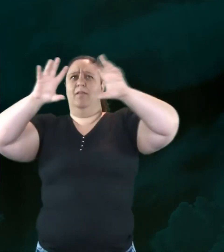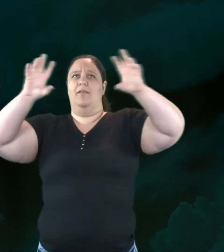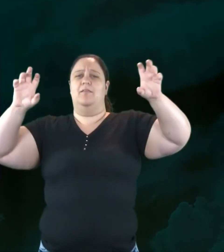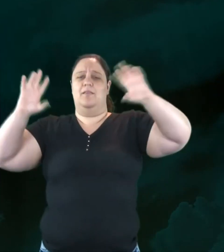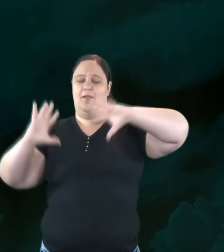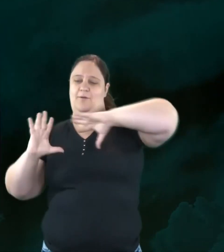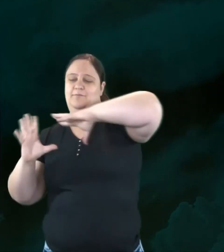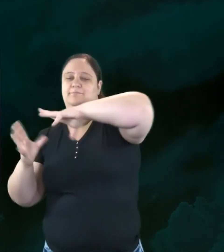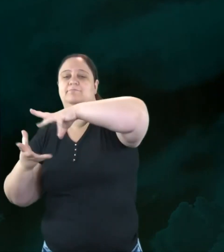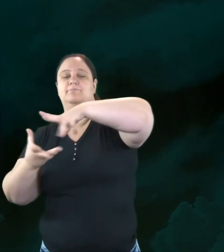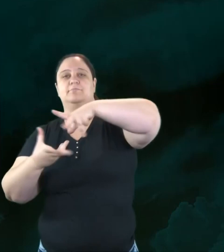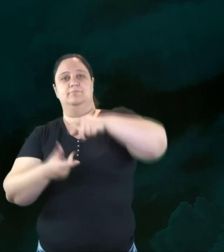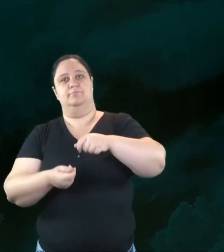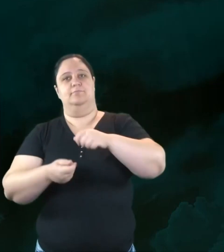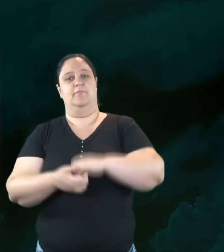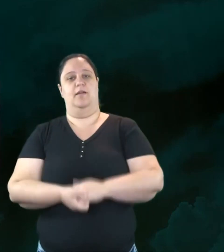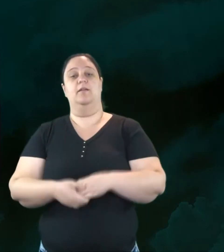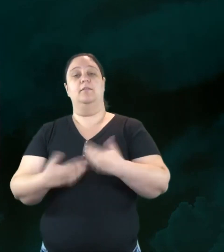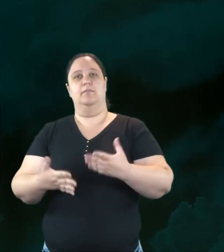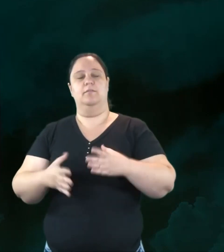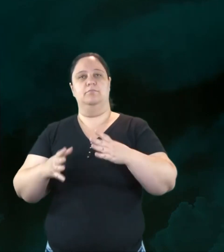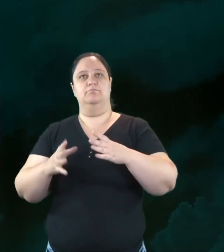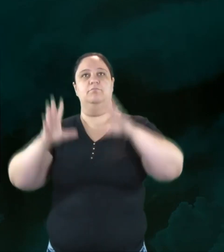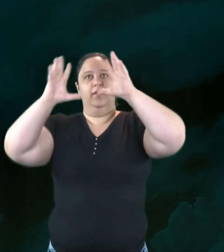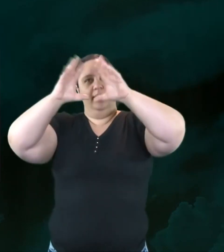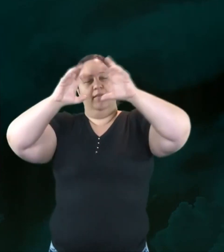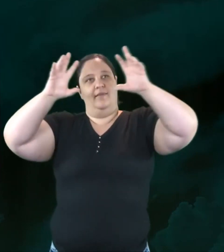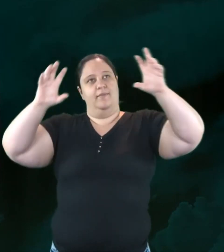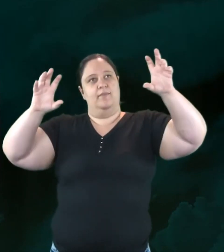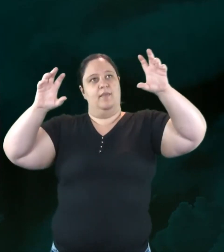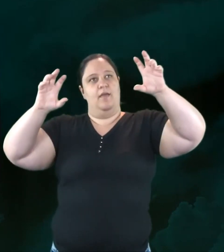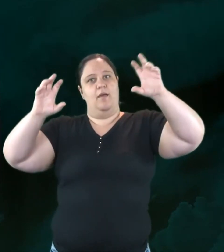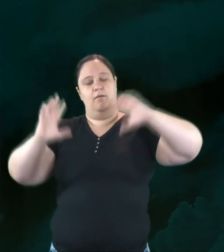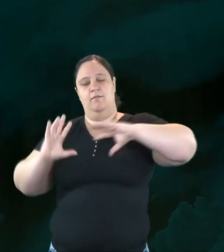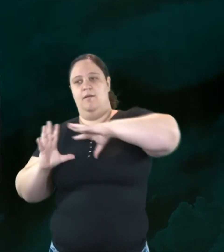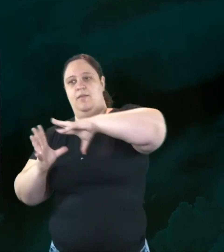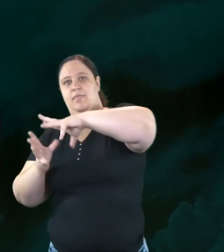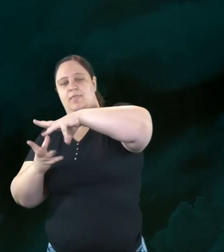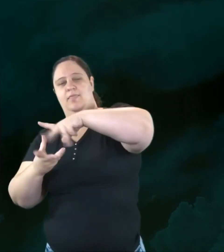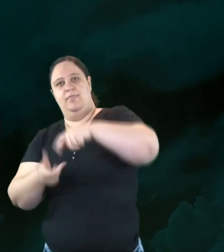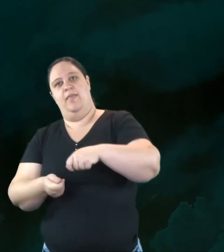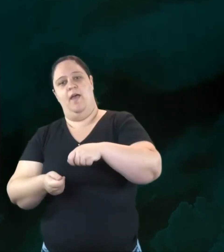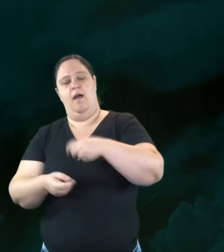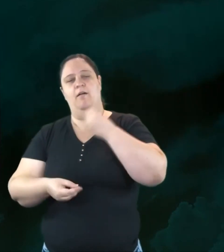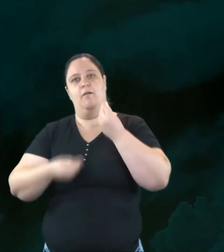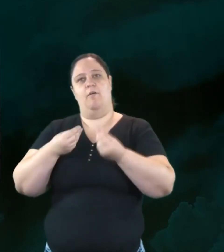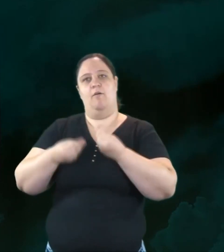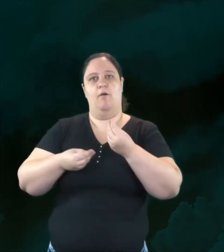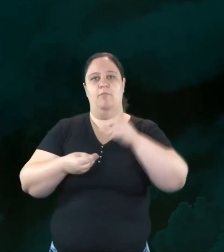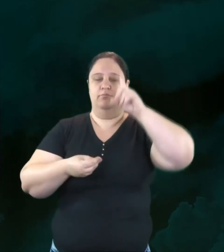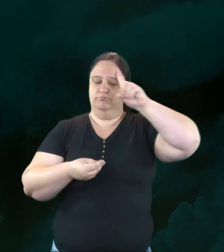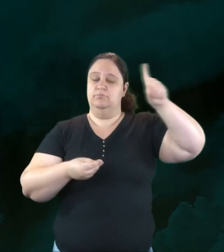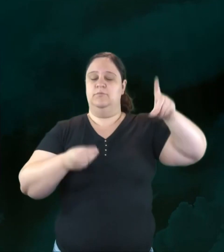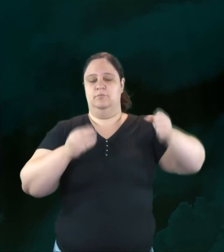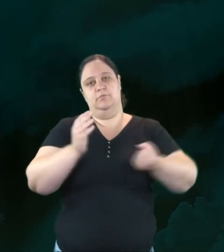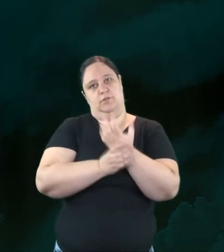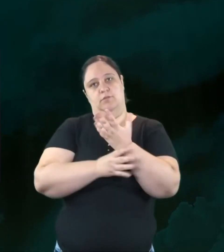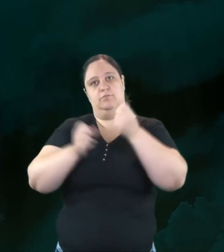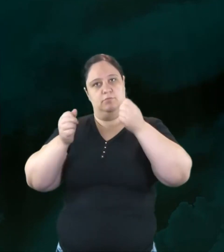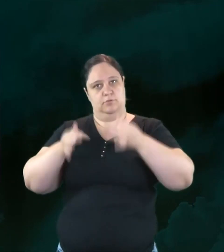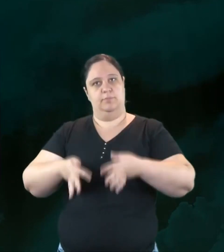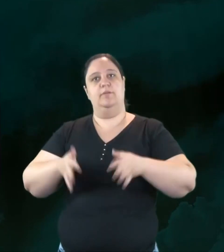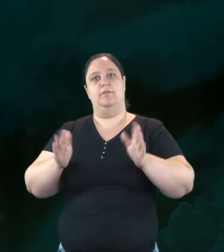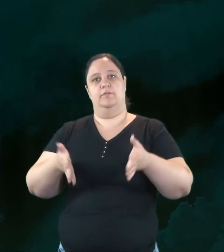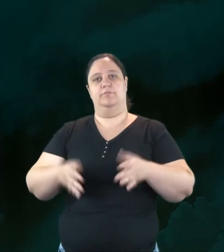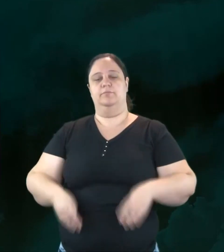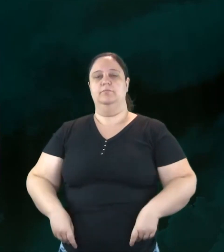terra. Então, os céus e a terra, na criação, foi feita dessa maneira que eu expliquei. Cristo,